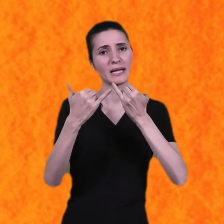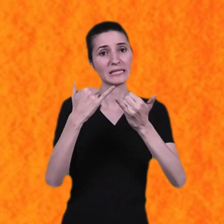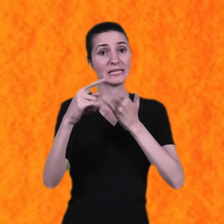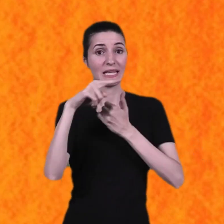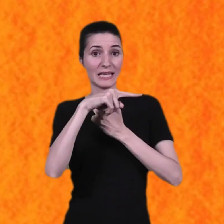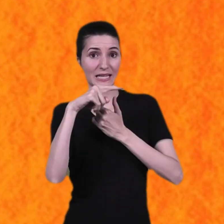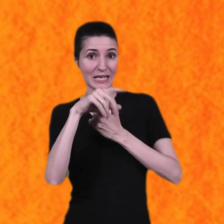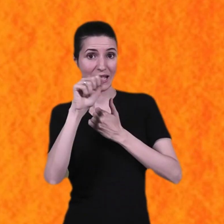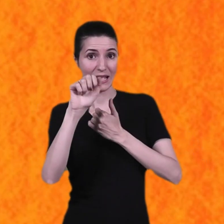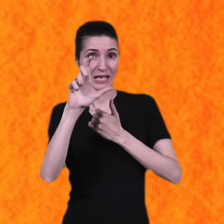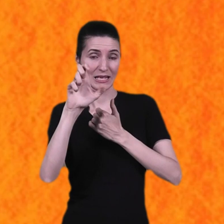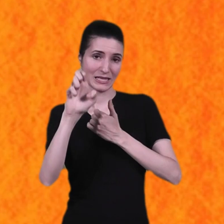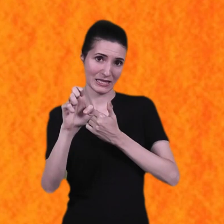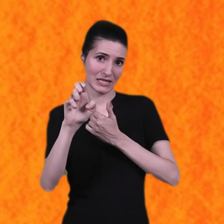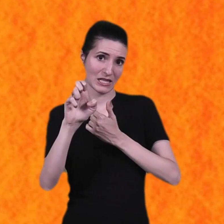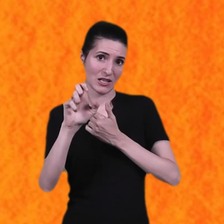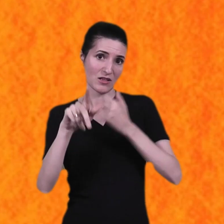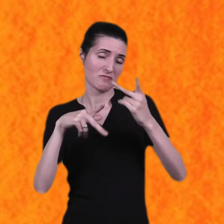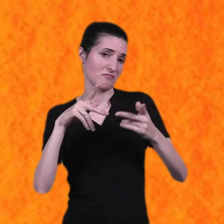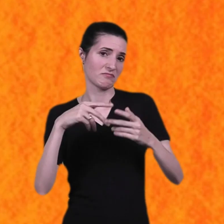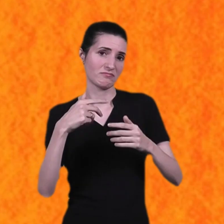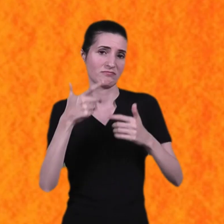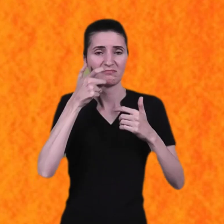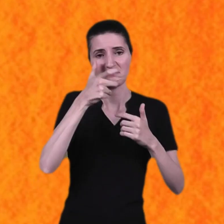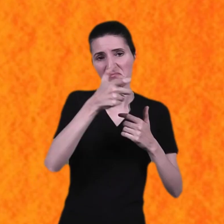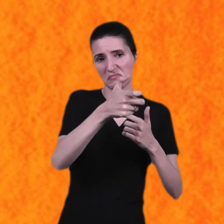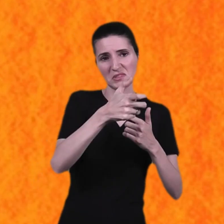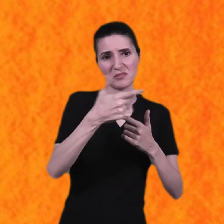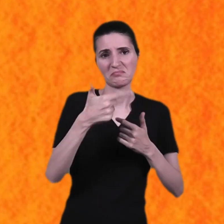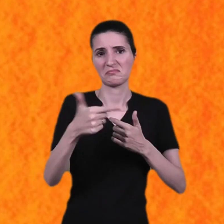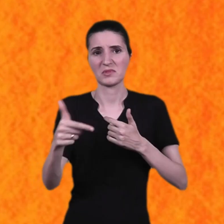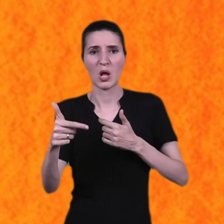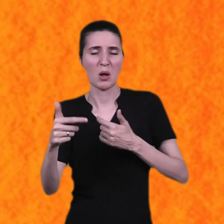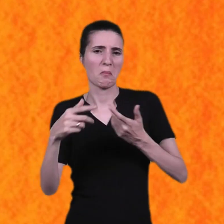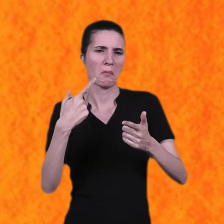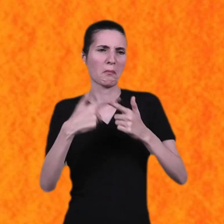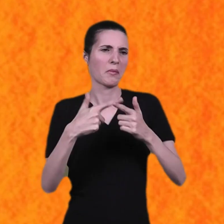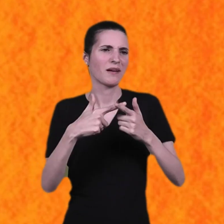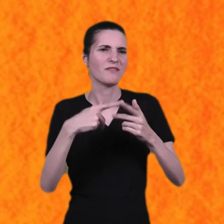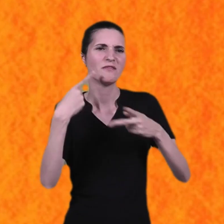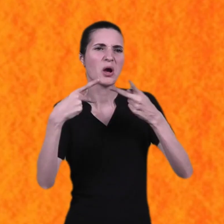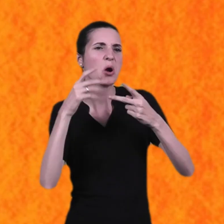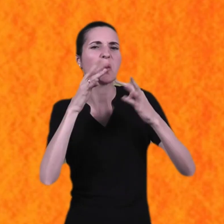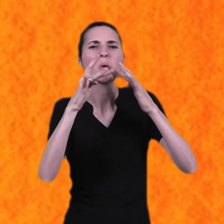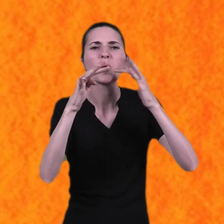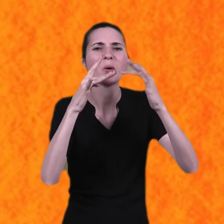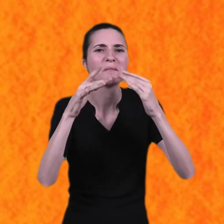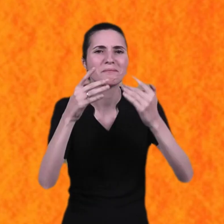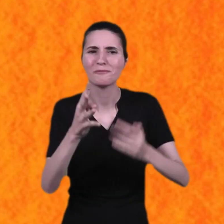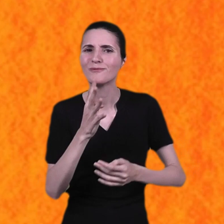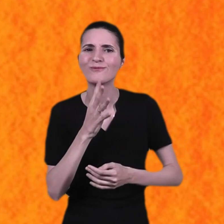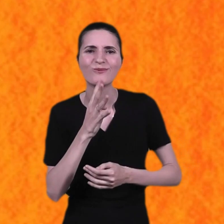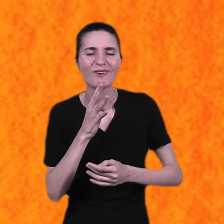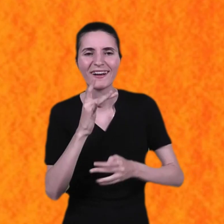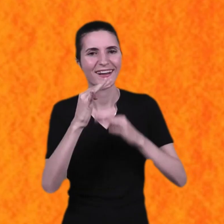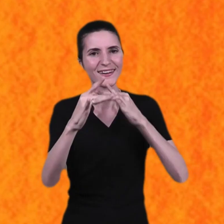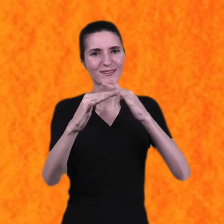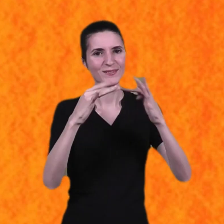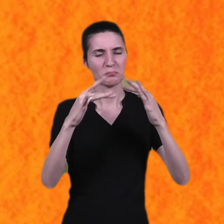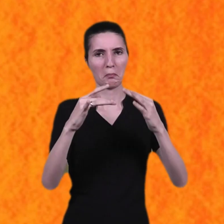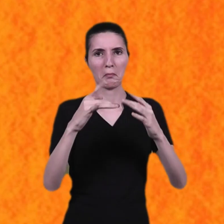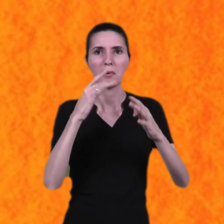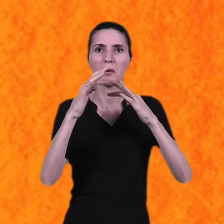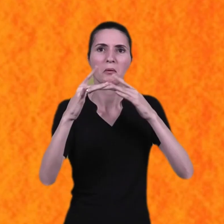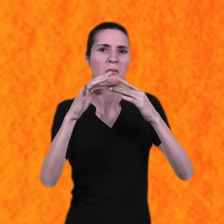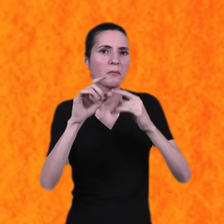por exemplo, o Alexandre não tem muito interesse em ficar recebendo as cores, né, a